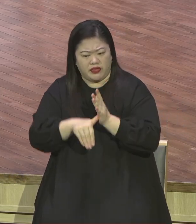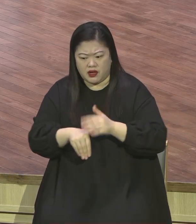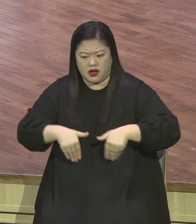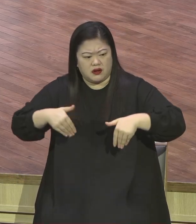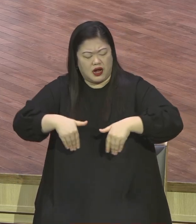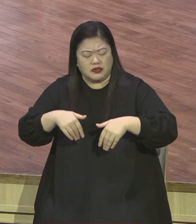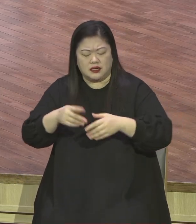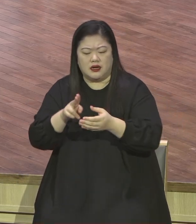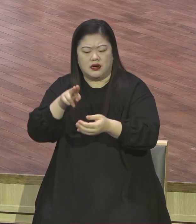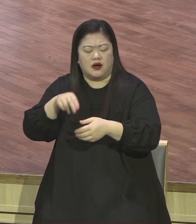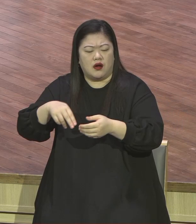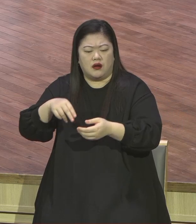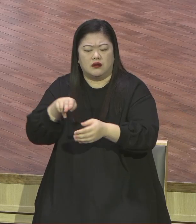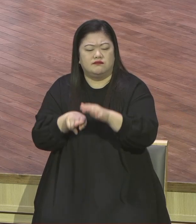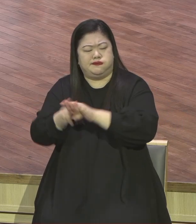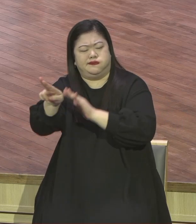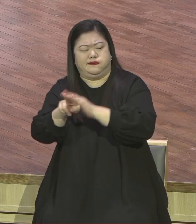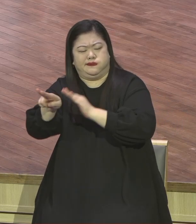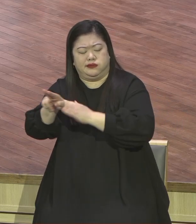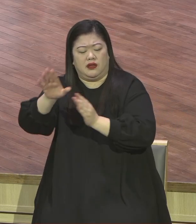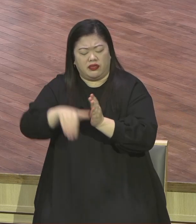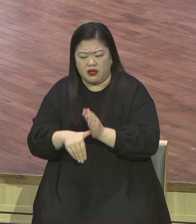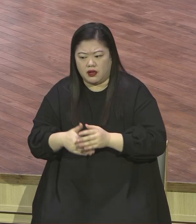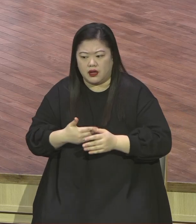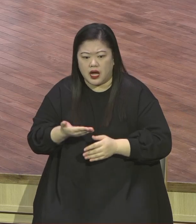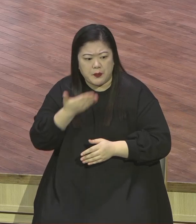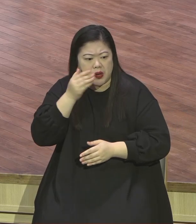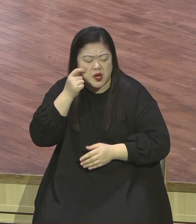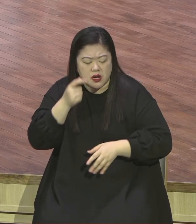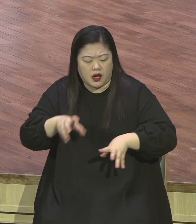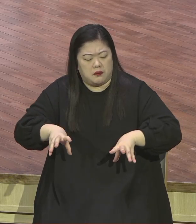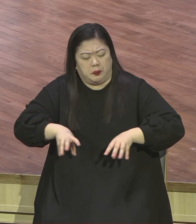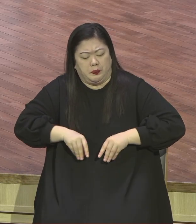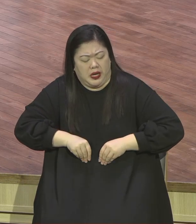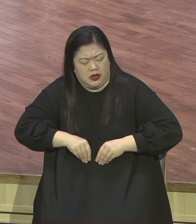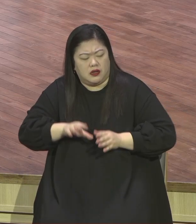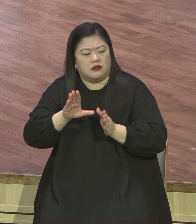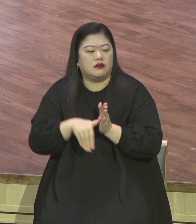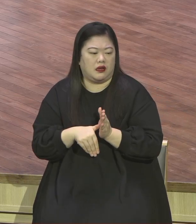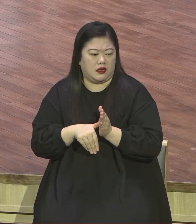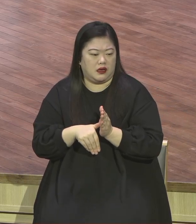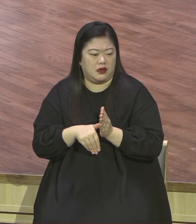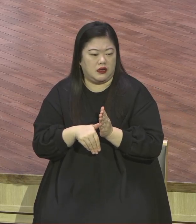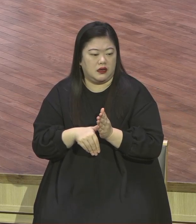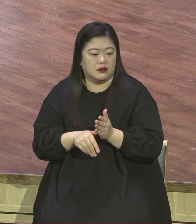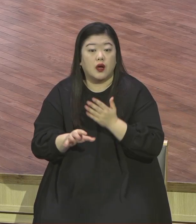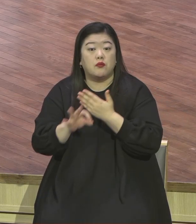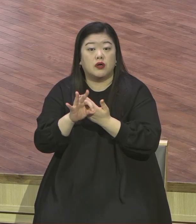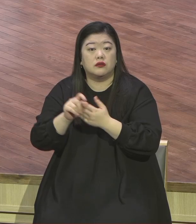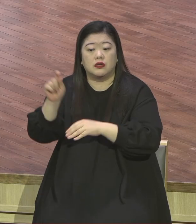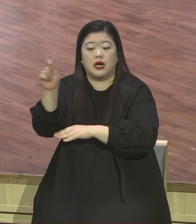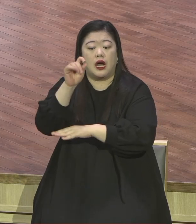못했어요. 제대로 먹지를 못해가 너무 배가 아픈 상황에 처했는데 그때